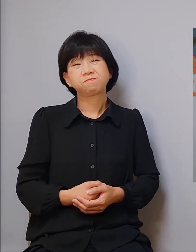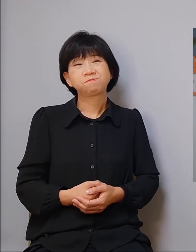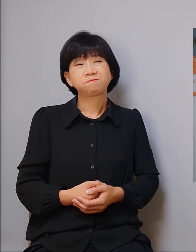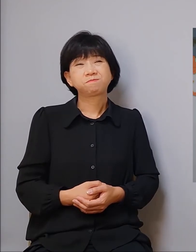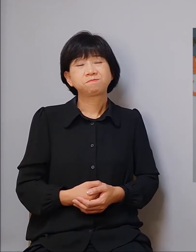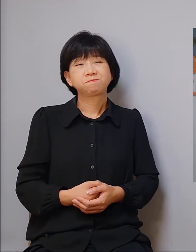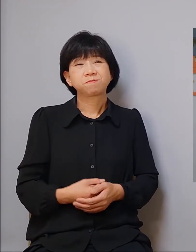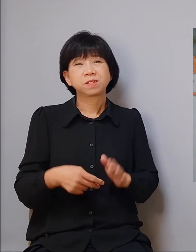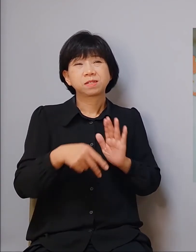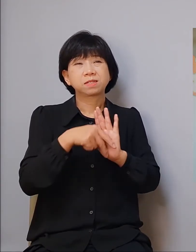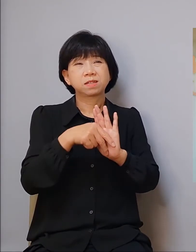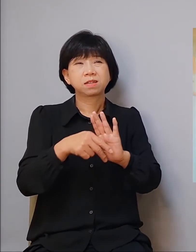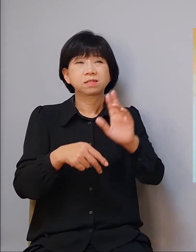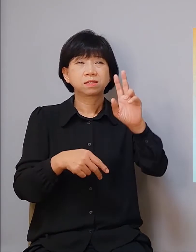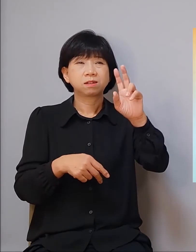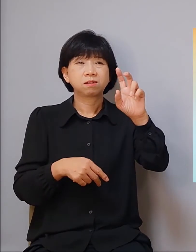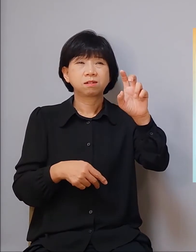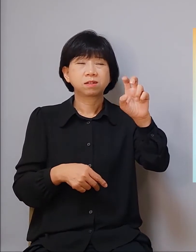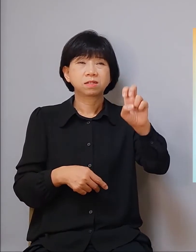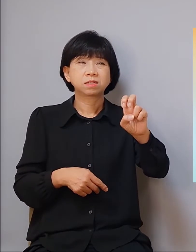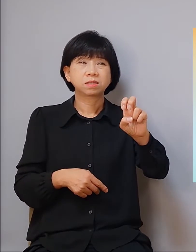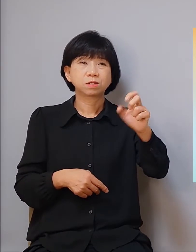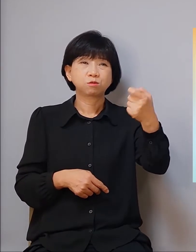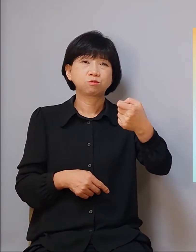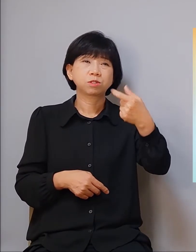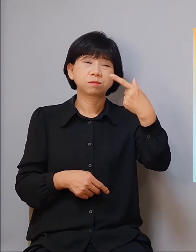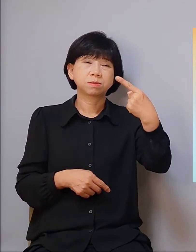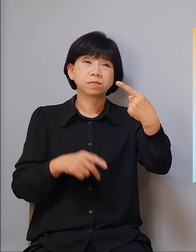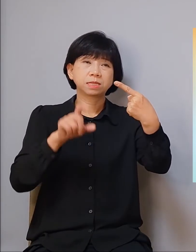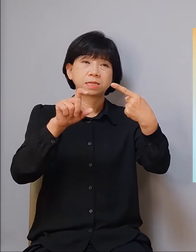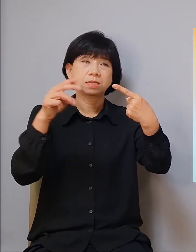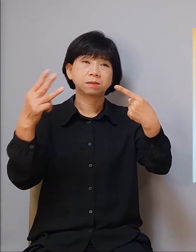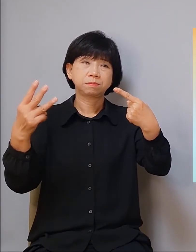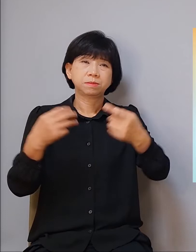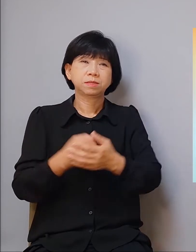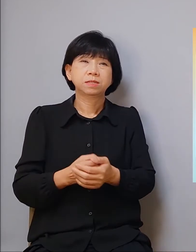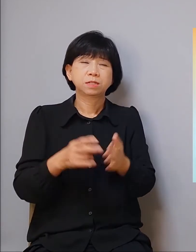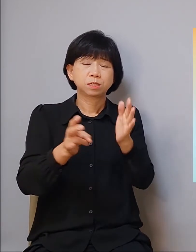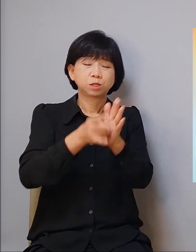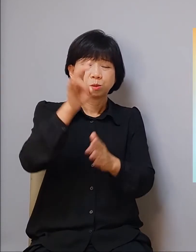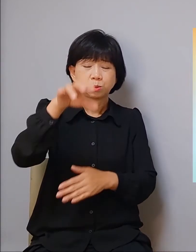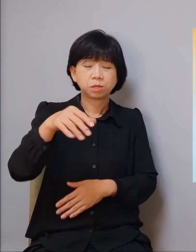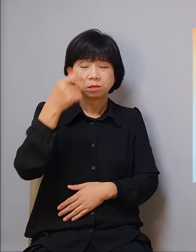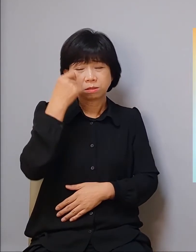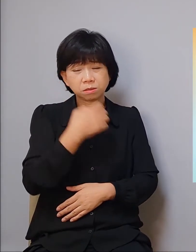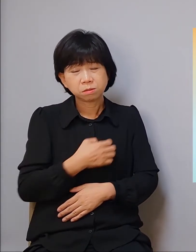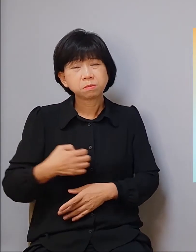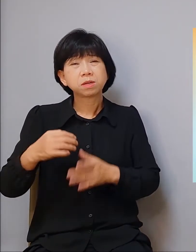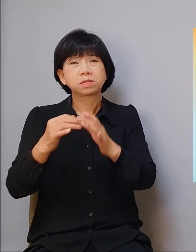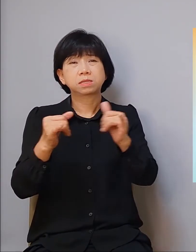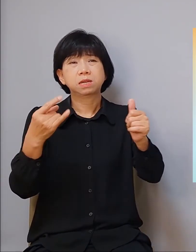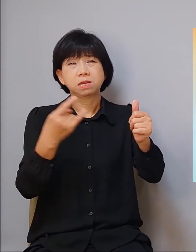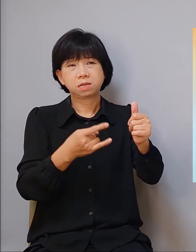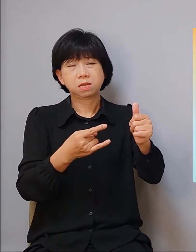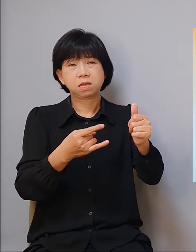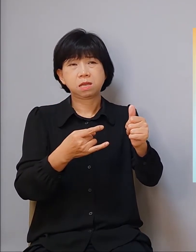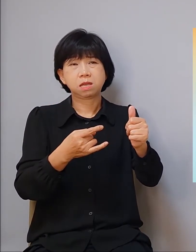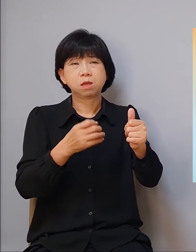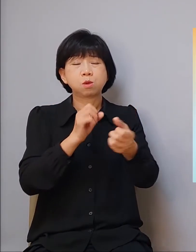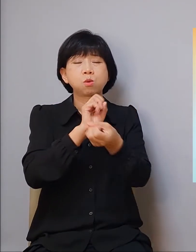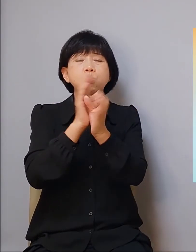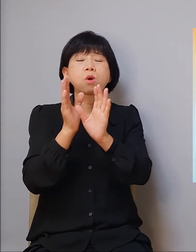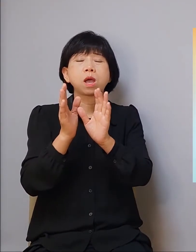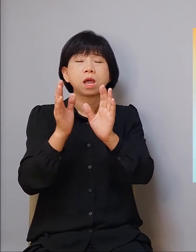이사야 61장 3절을 오늘 읽었었지요. 다시 한번 보세요. 무릇 시온에서 슬퍼하는 자에게